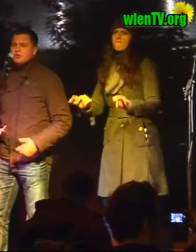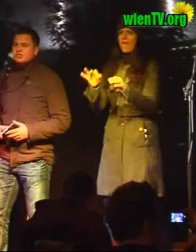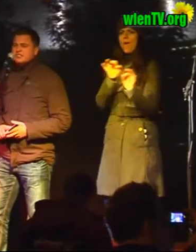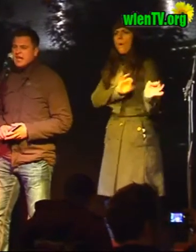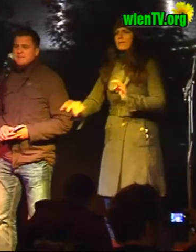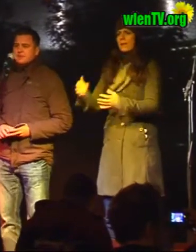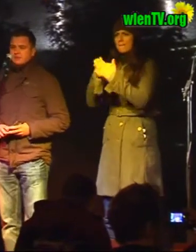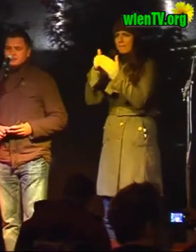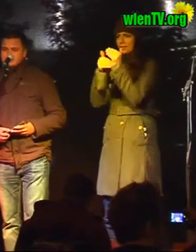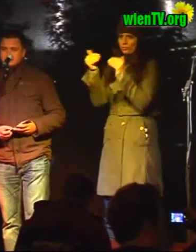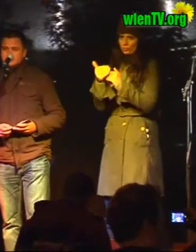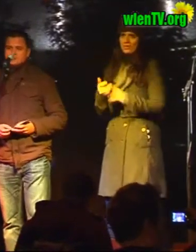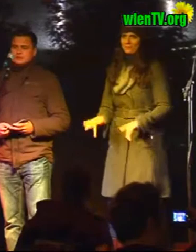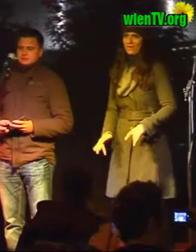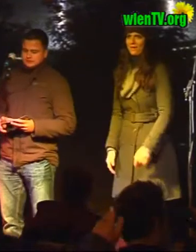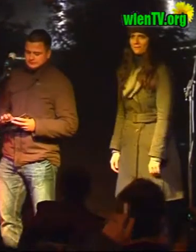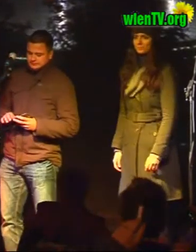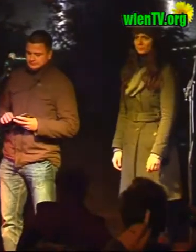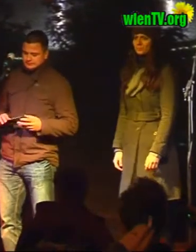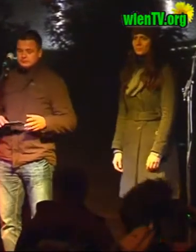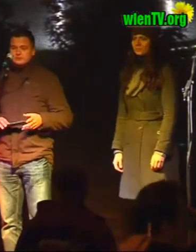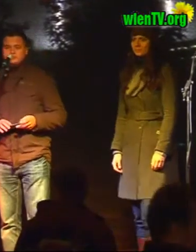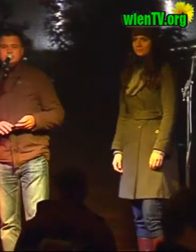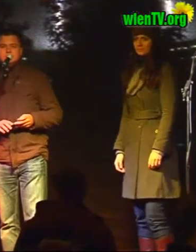ordentliches Bildungssystem.